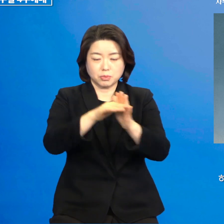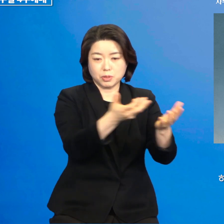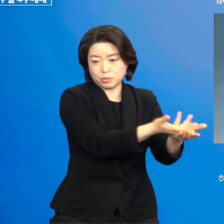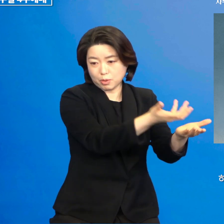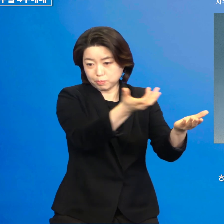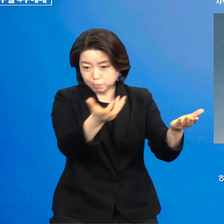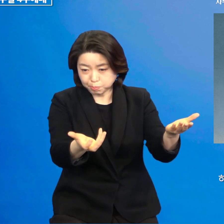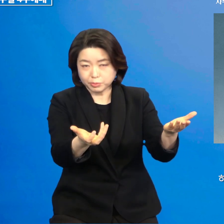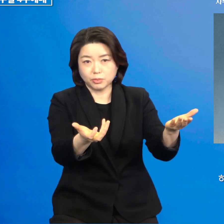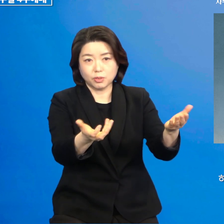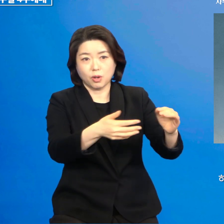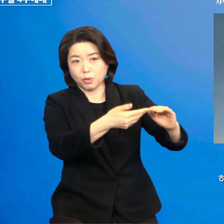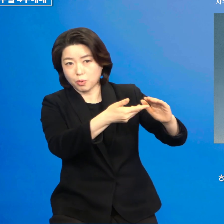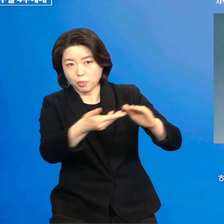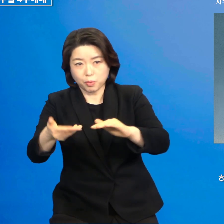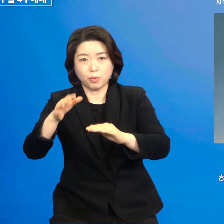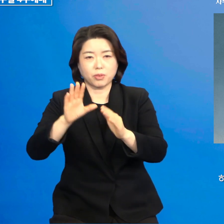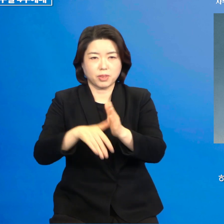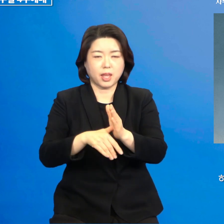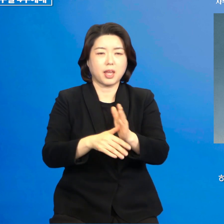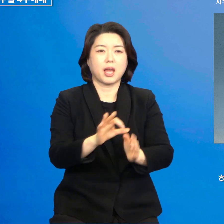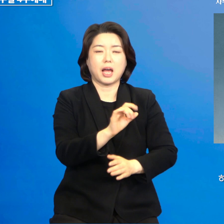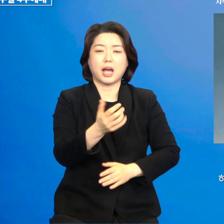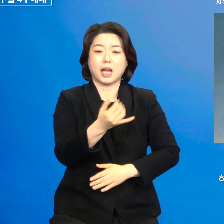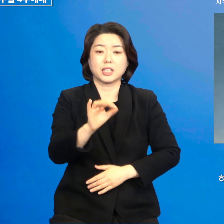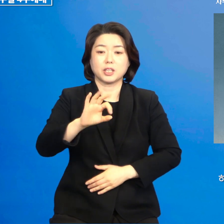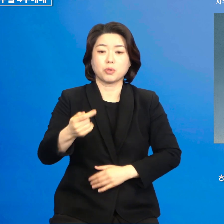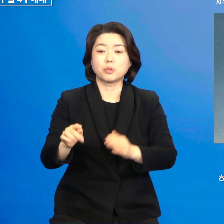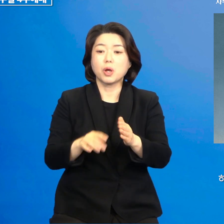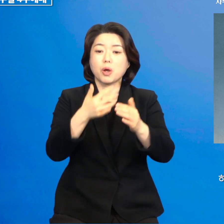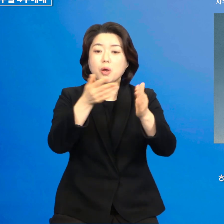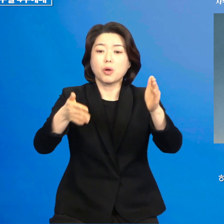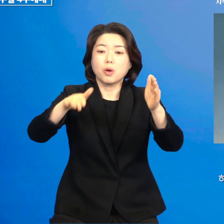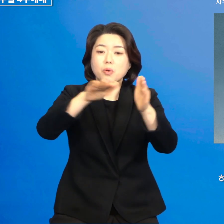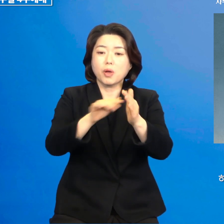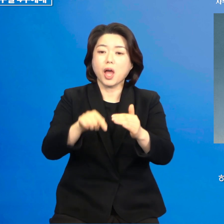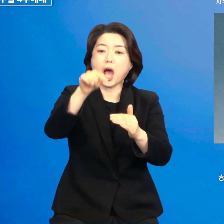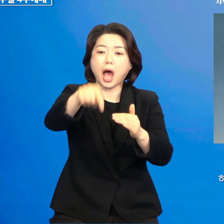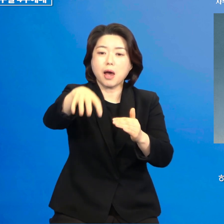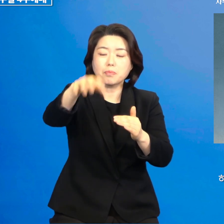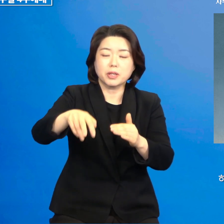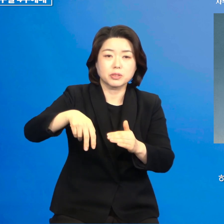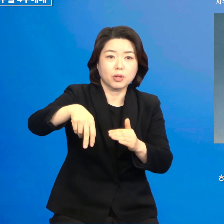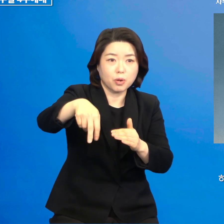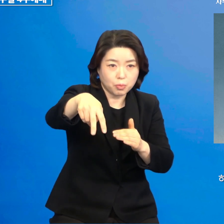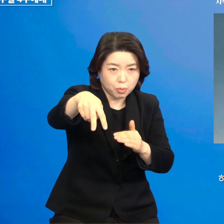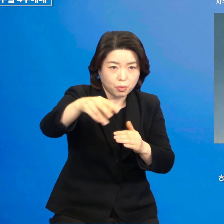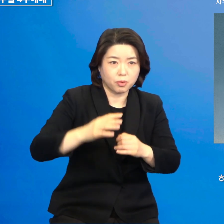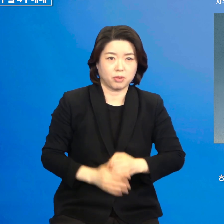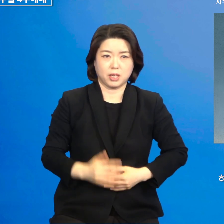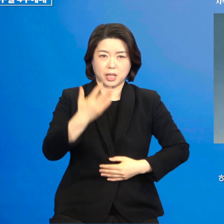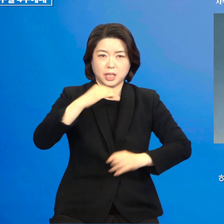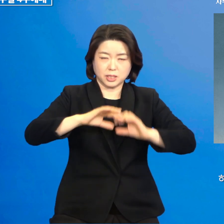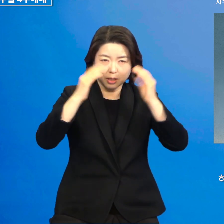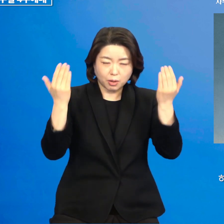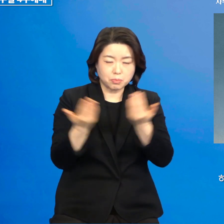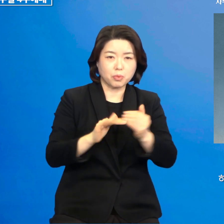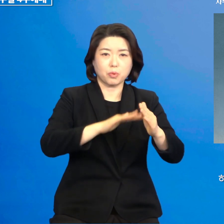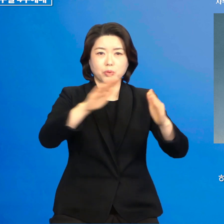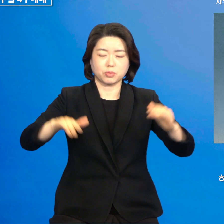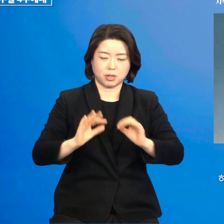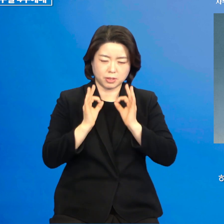때에 아히요는 궤 앞에서 걸었고 다윗과 이스라엘의 모든 가문은 온 힘을